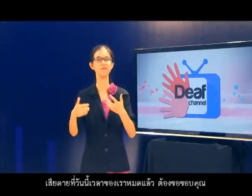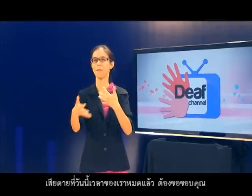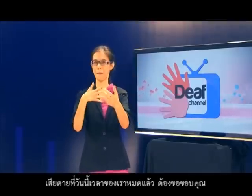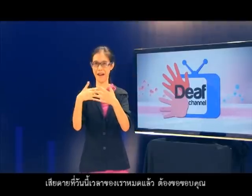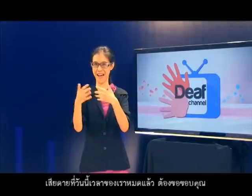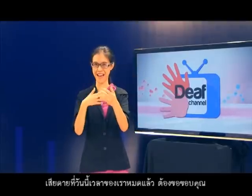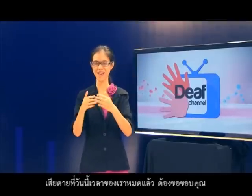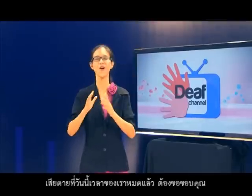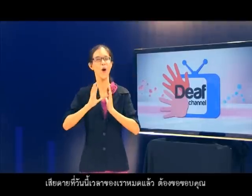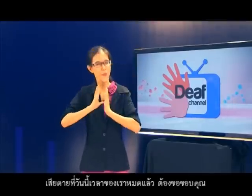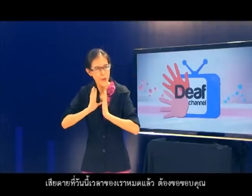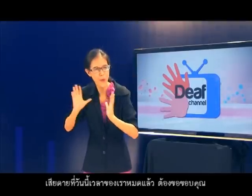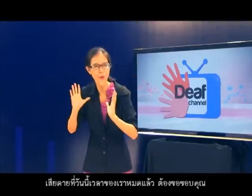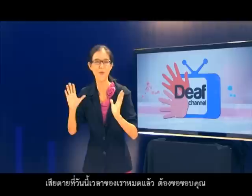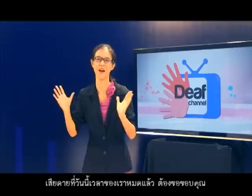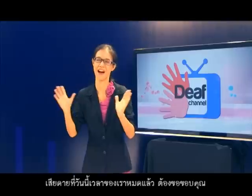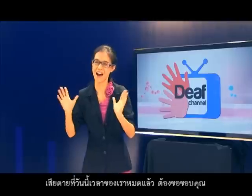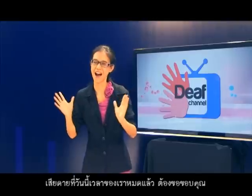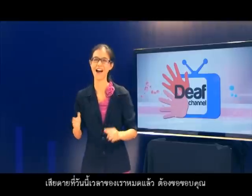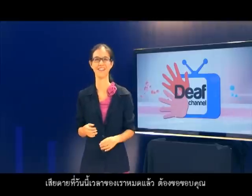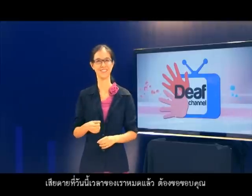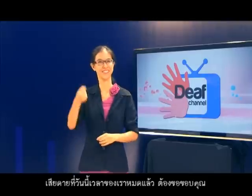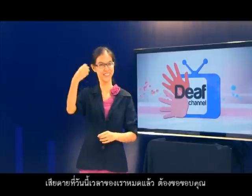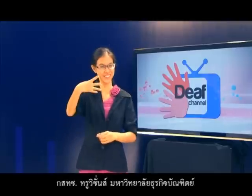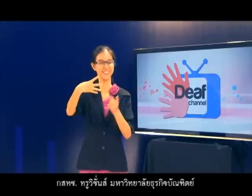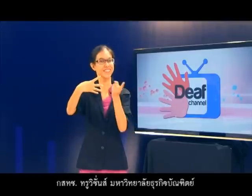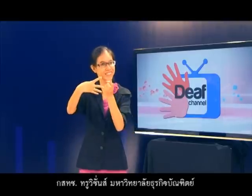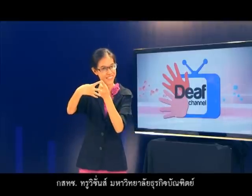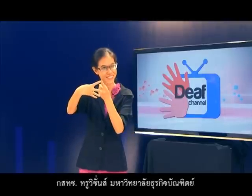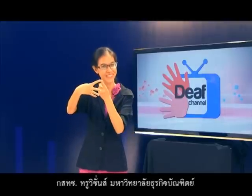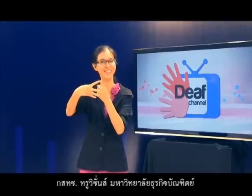ขอขอบคุณกสทช. True Vision